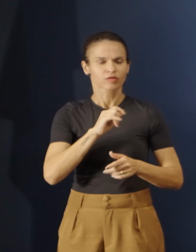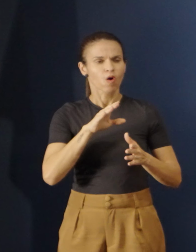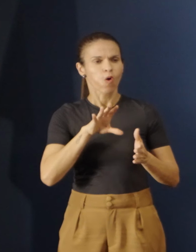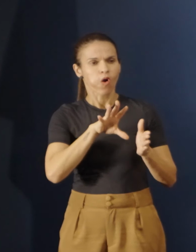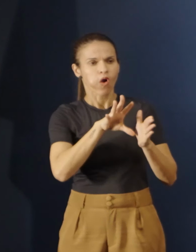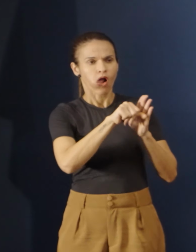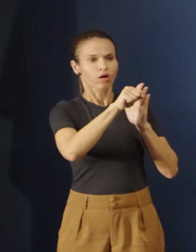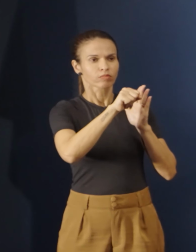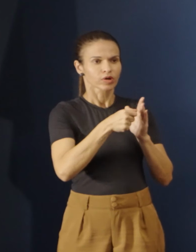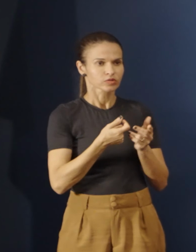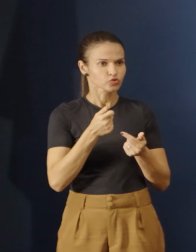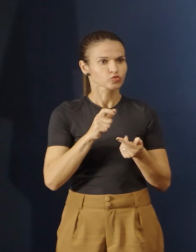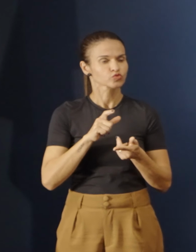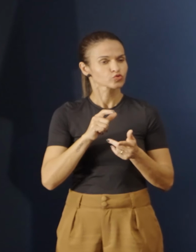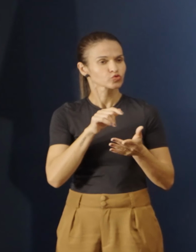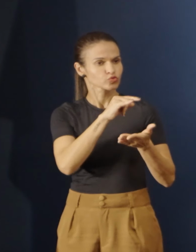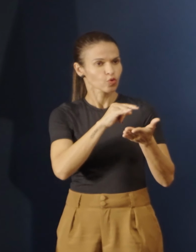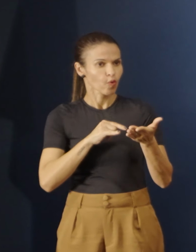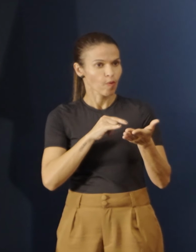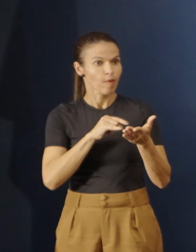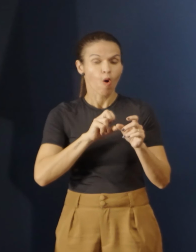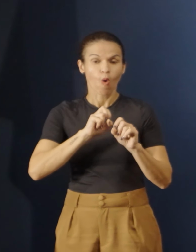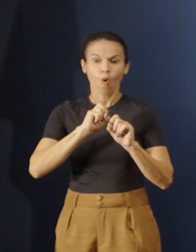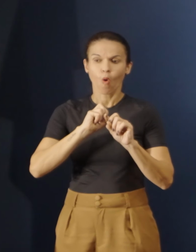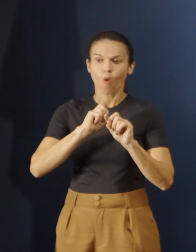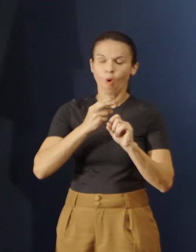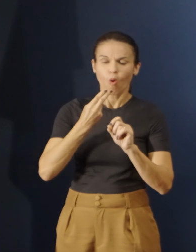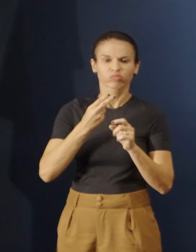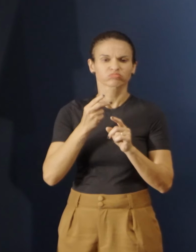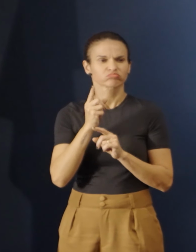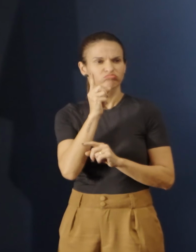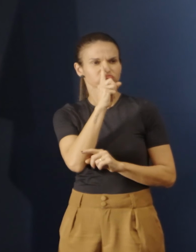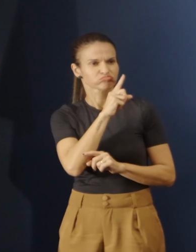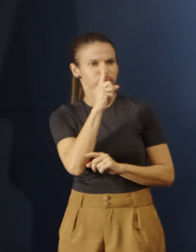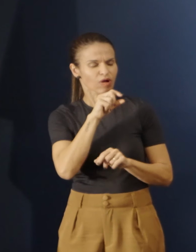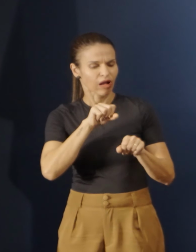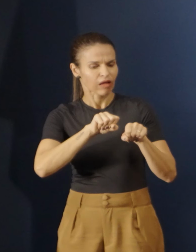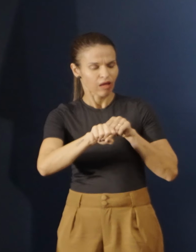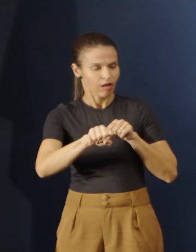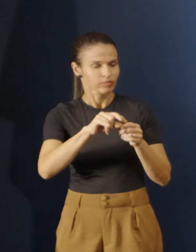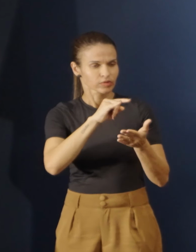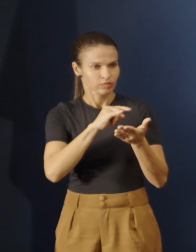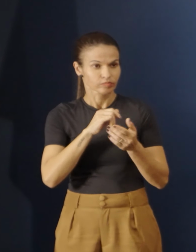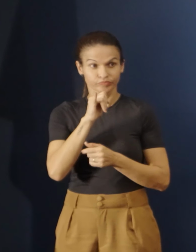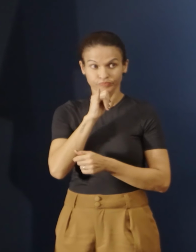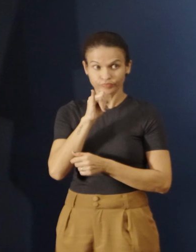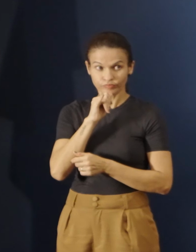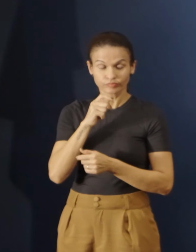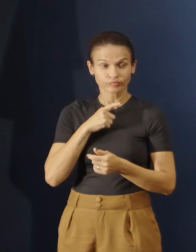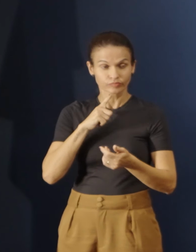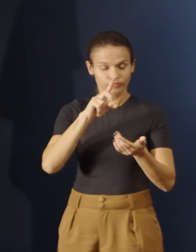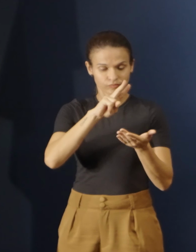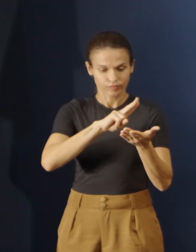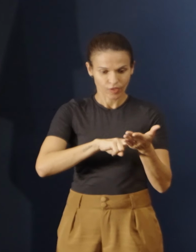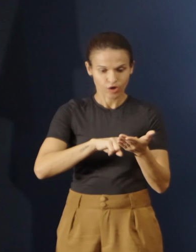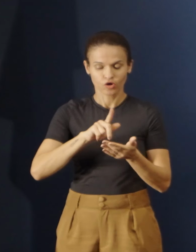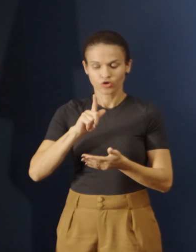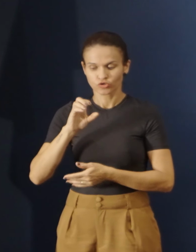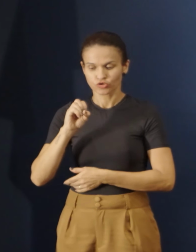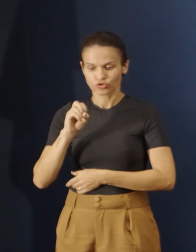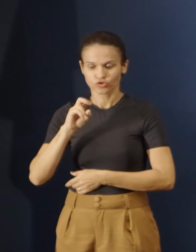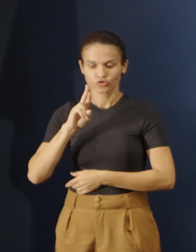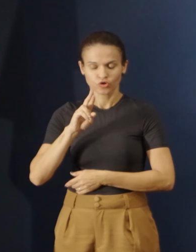os documentos. Ou quando não roubam, eles danificam o documento. Exemplo, tem uma carta do Jorge de Lima, grande autor de